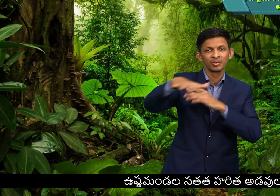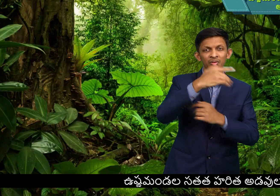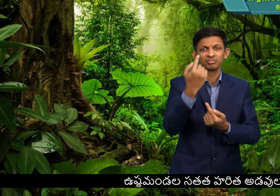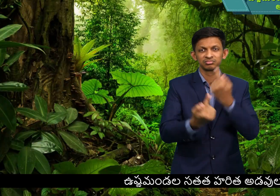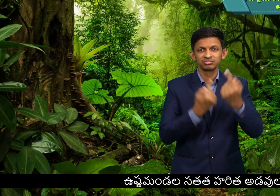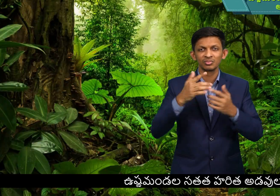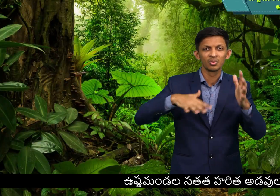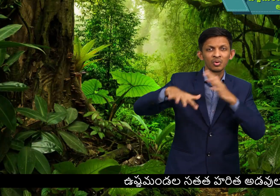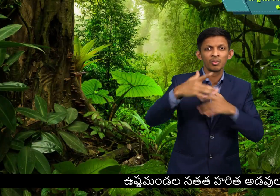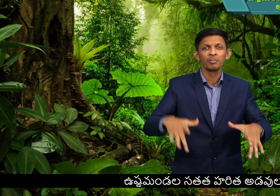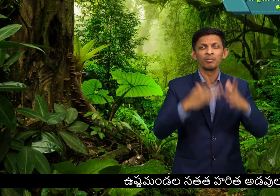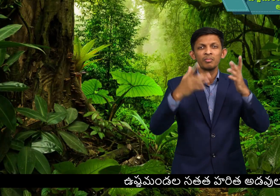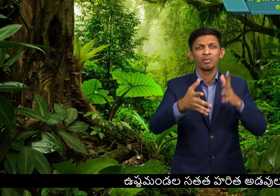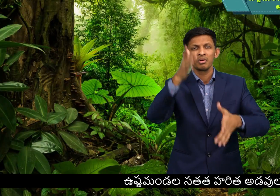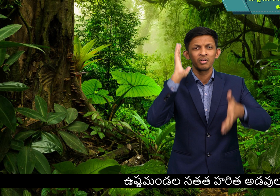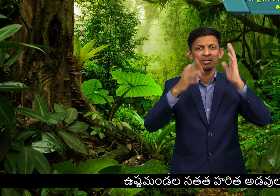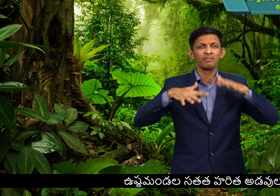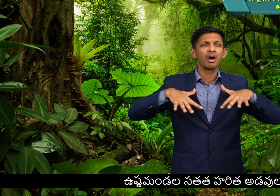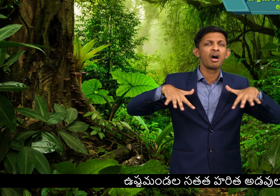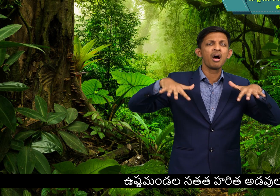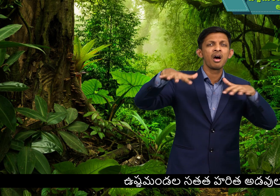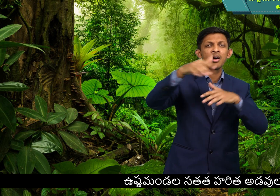ఉష్ణమండల సతత హరిత అడవులు.